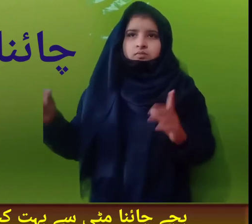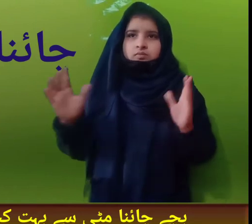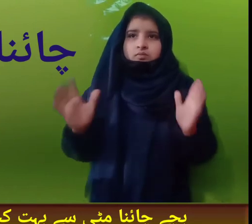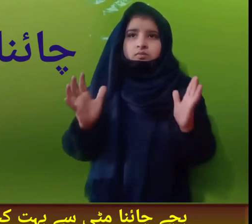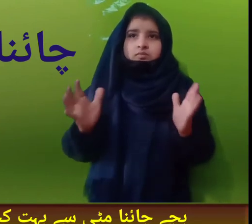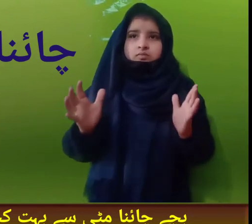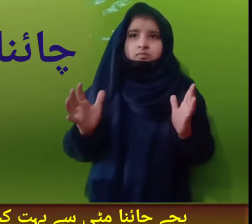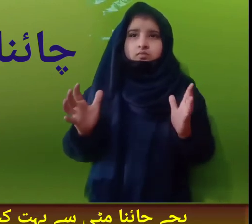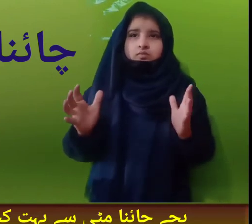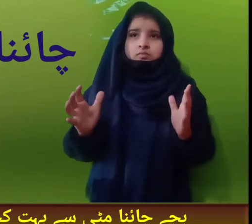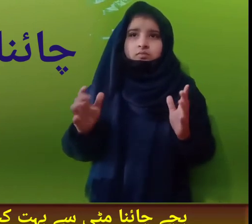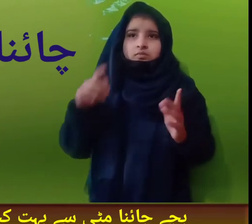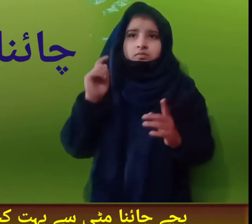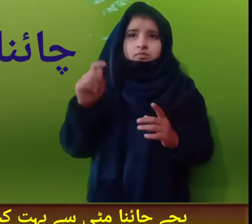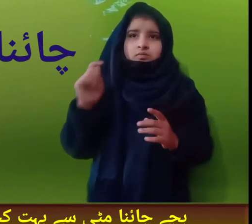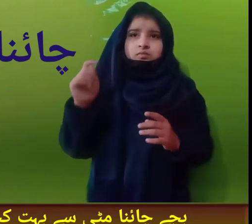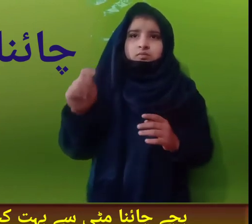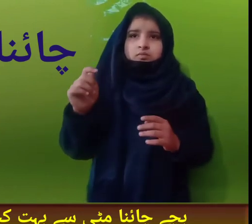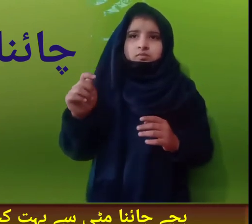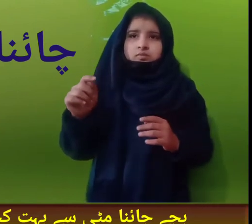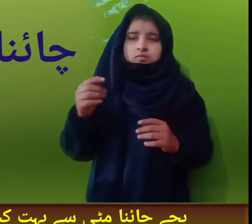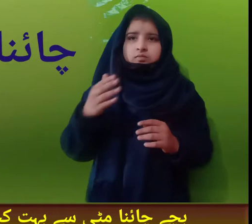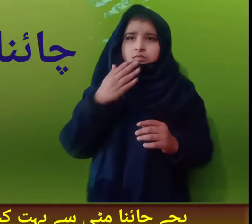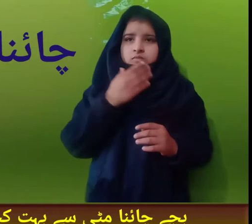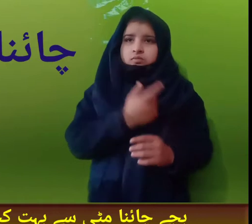बहुत कुछ बनाते हैं।